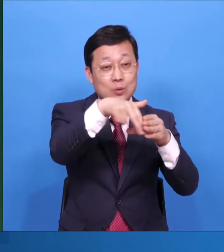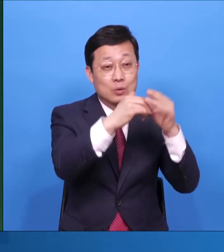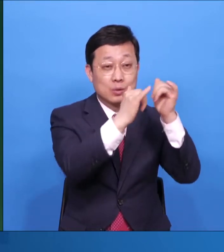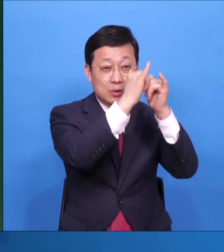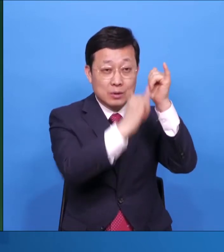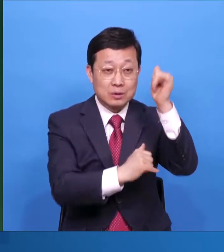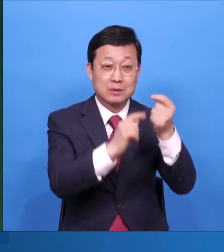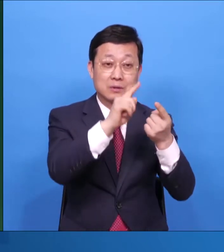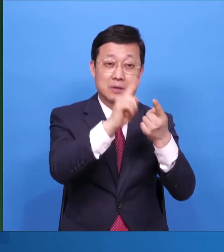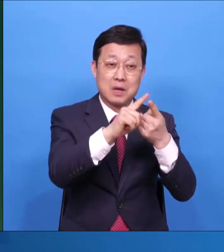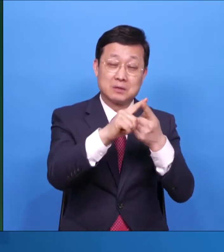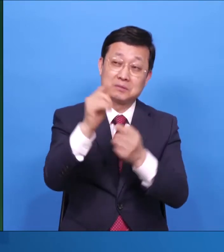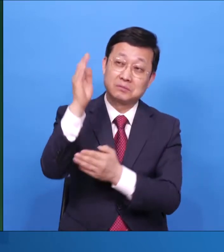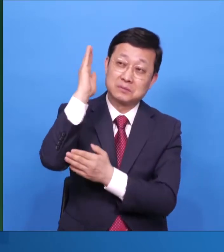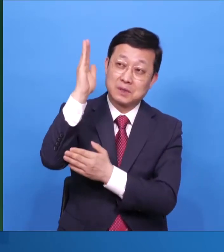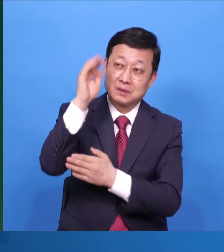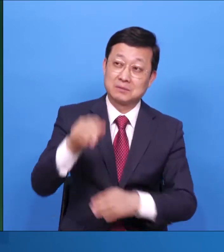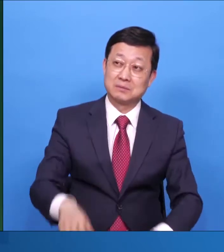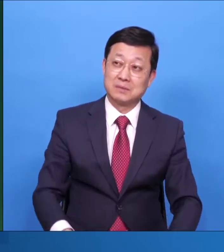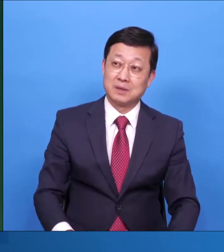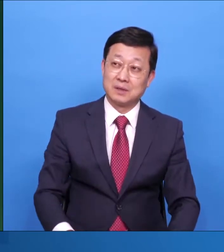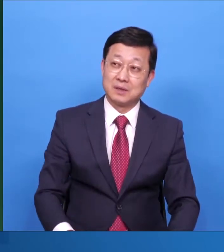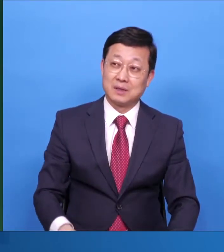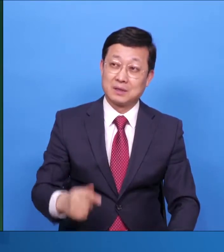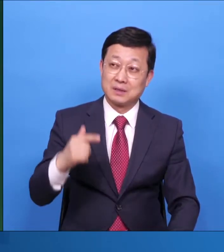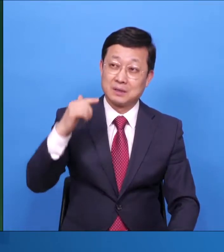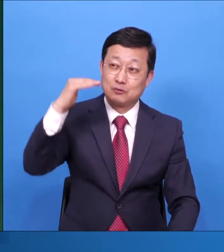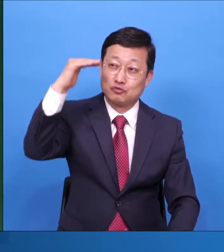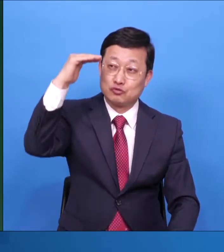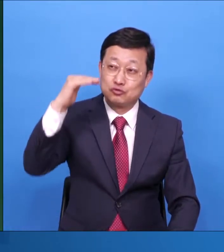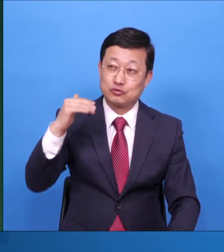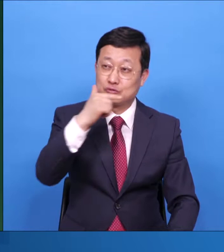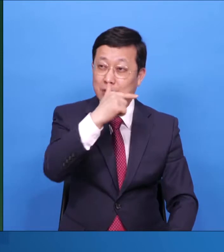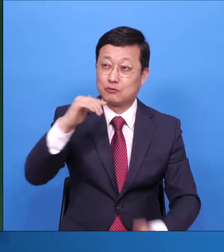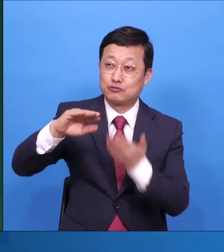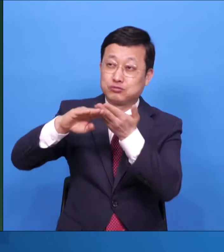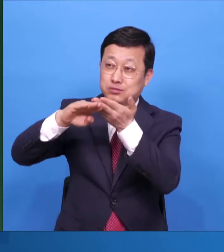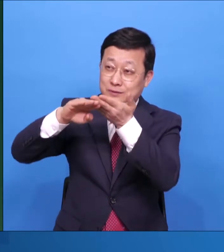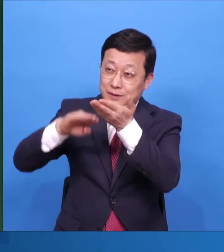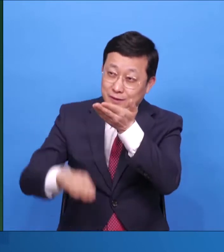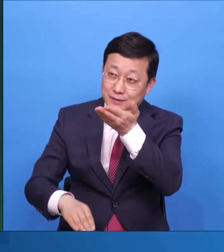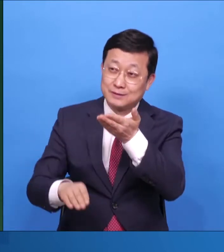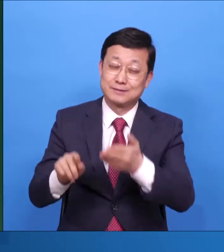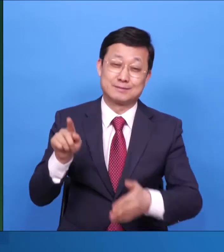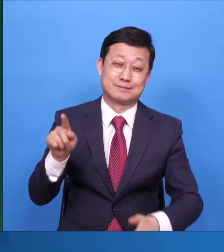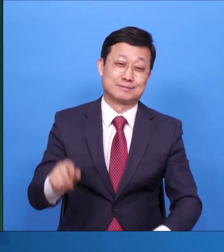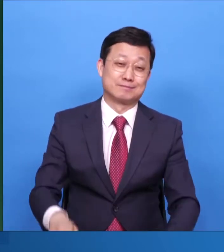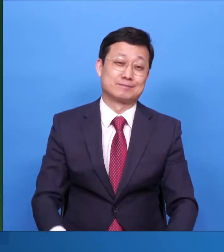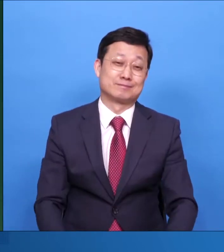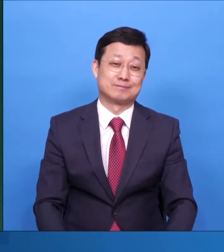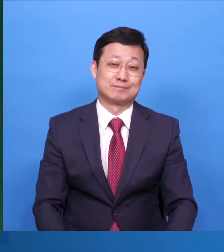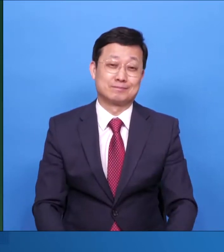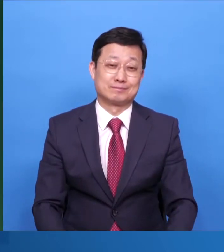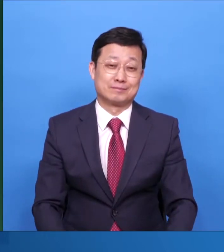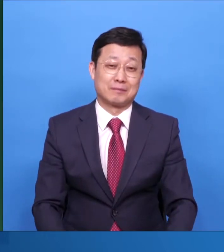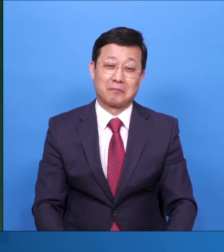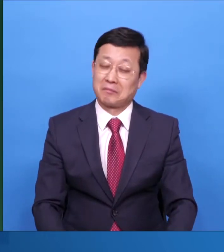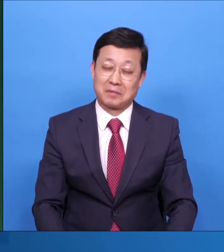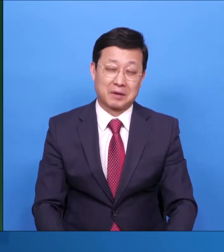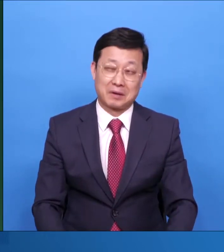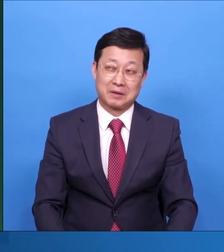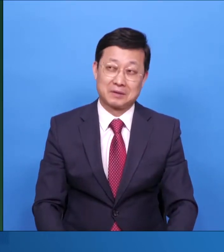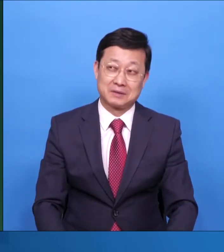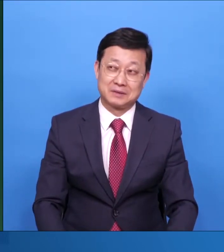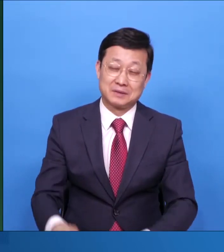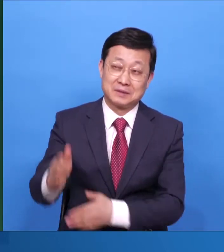그분의 머리로서는 그렇게밖에 말할 수가 없어요. Entonces la mitad de lo que él decía en su contenido era del cristianismo, pero no podía decir nada. 수준이 그렇게 안